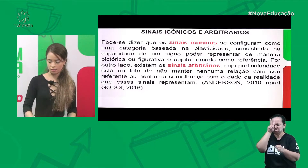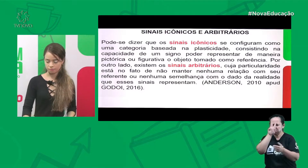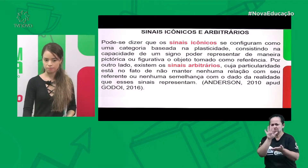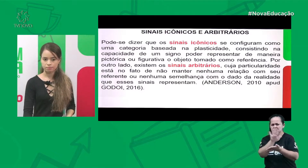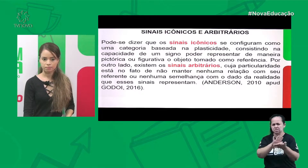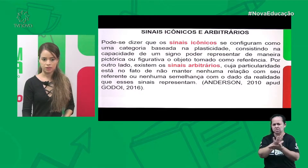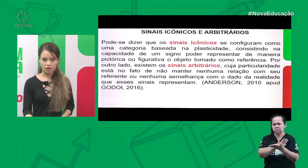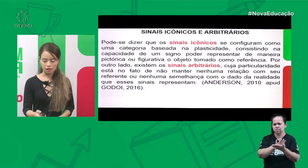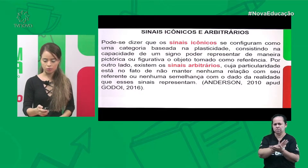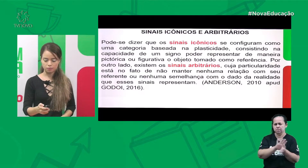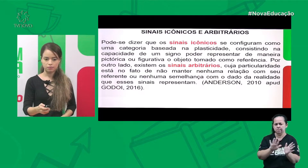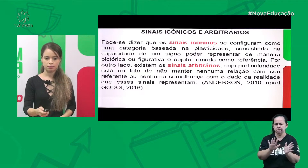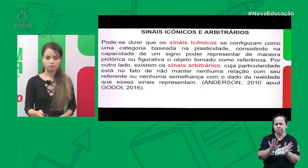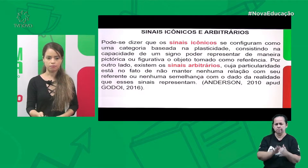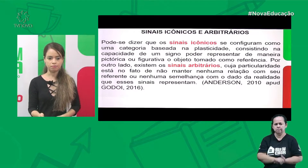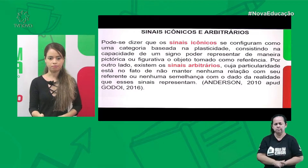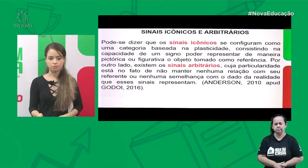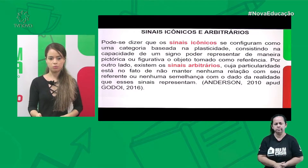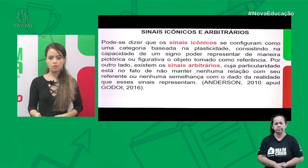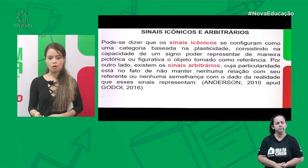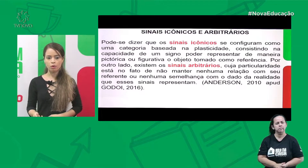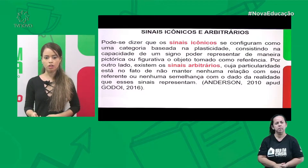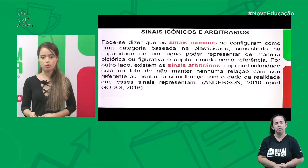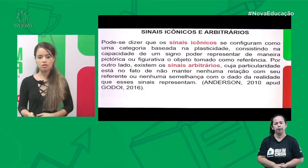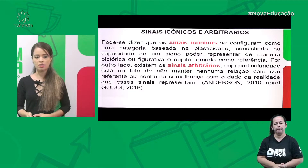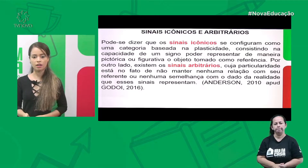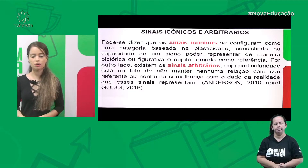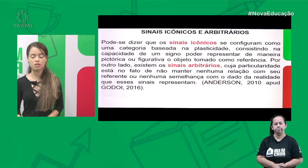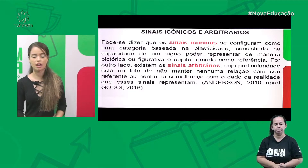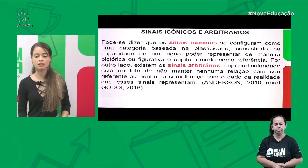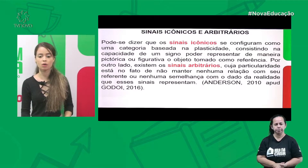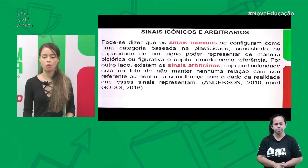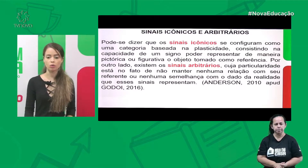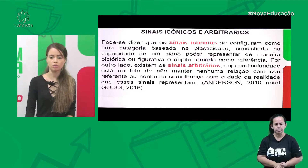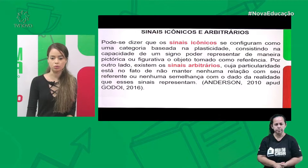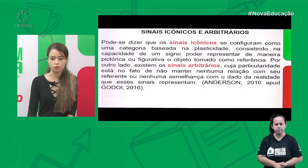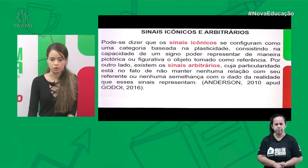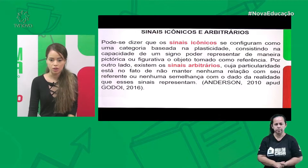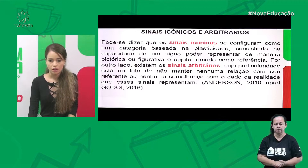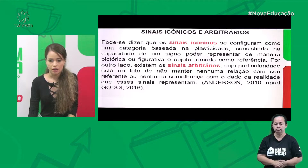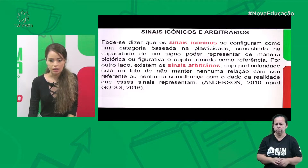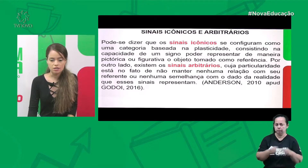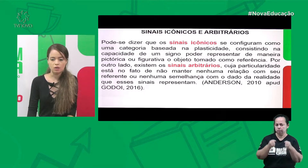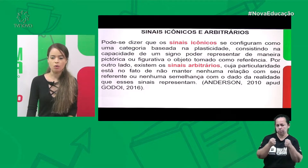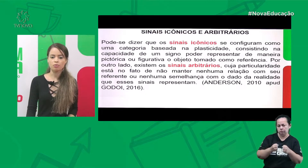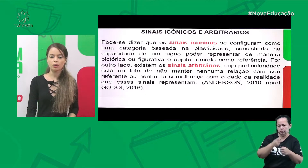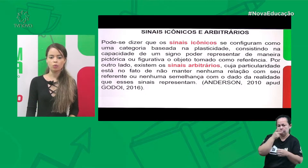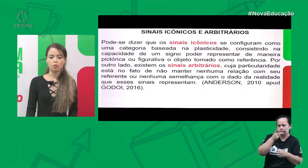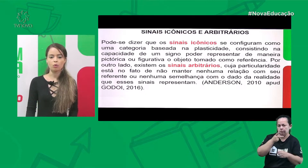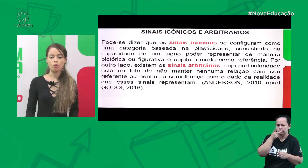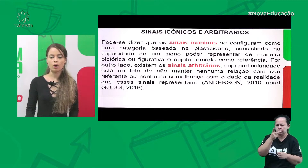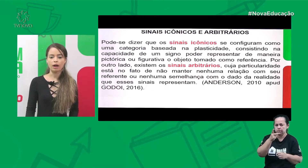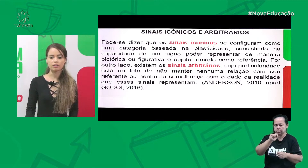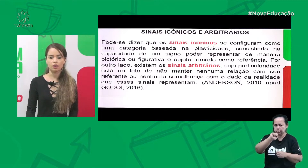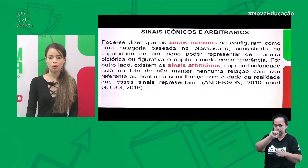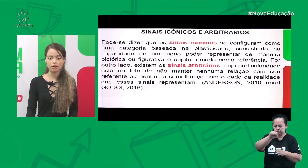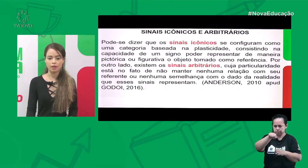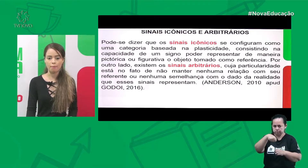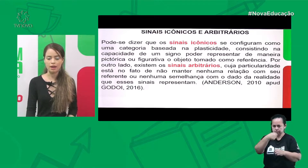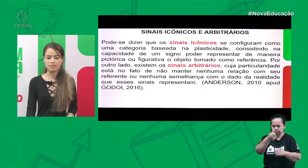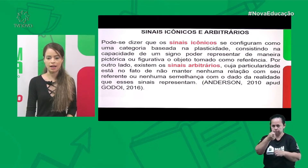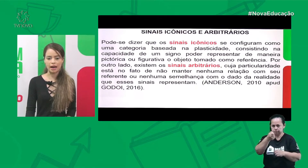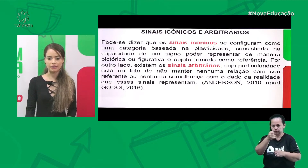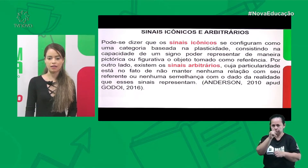fazer, certo? Podemos dizer que os sinais icônicos, eles se configuram como uma